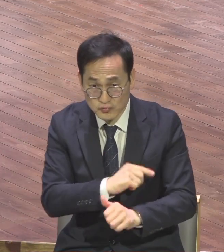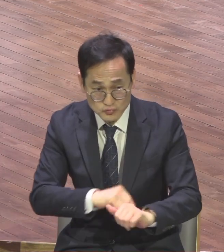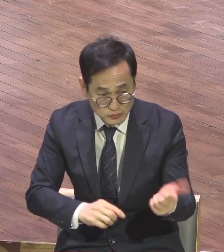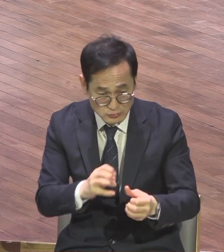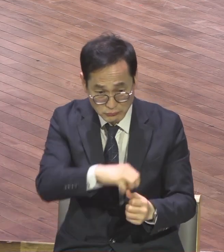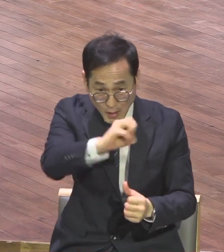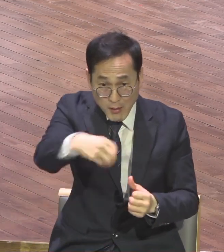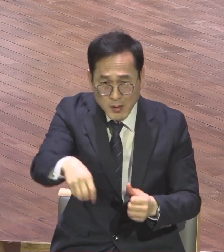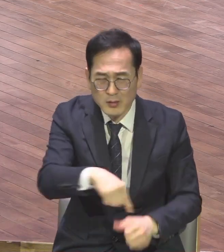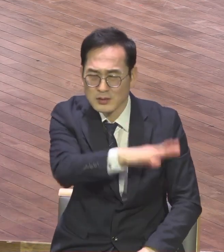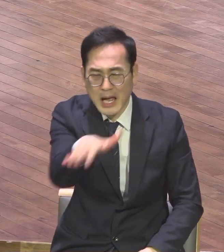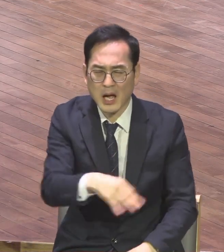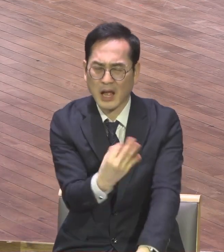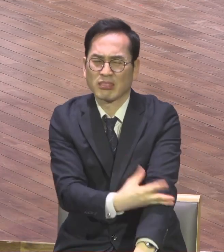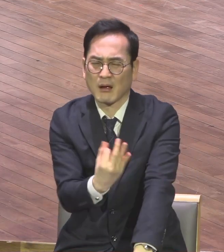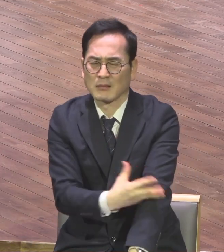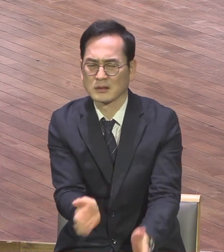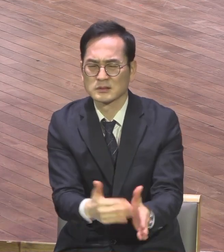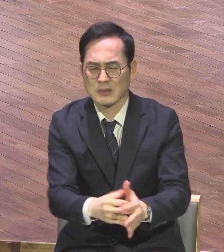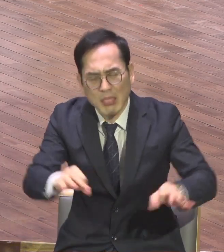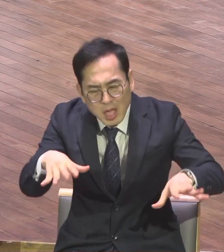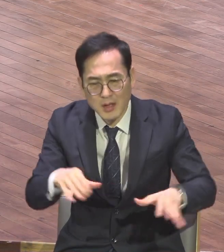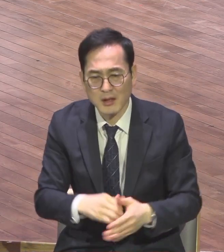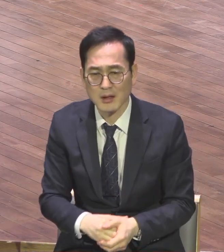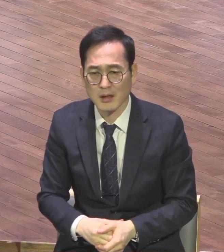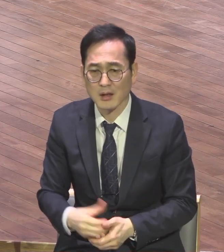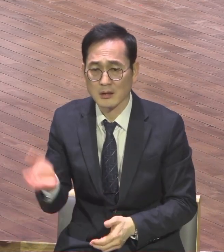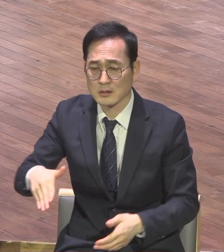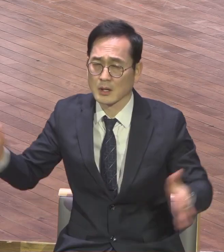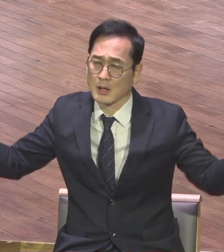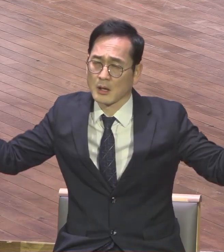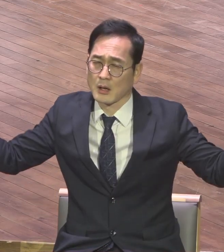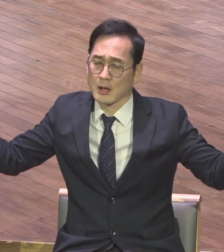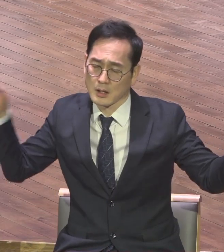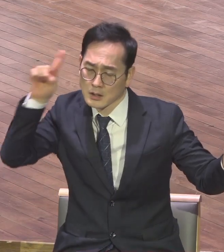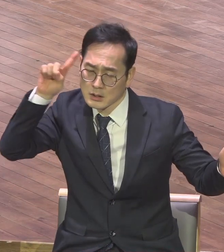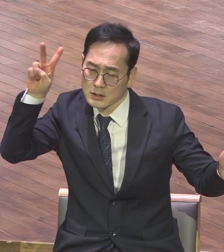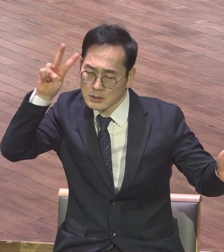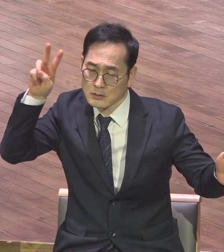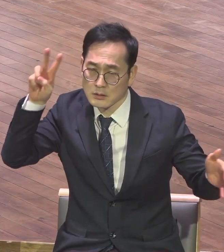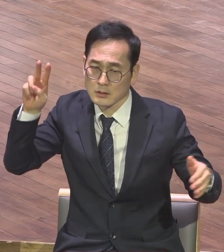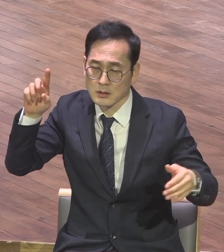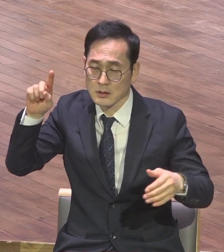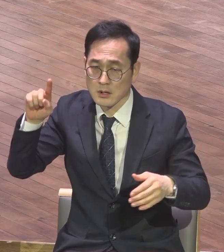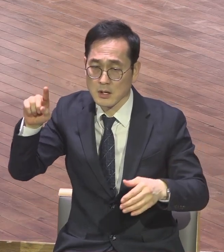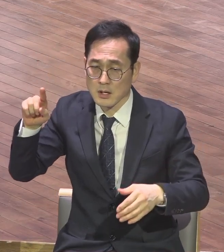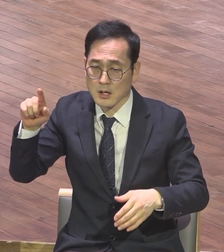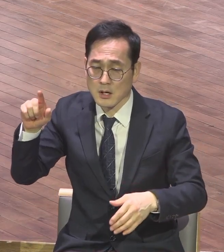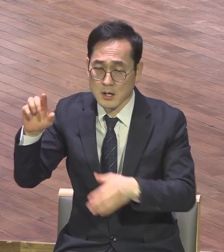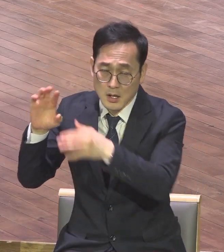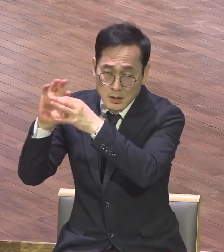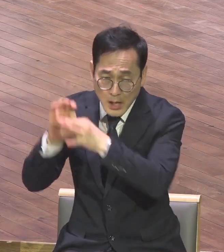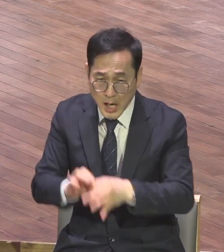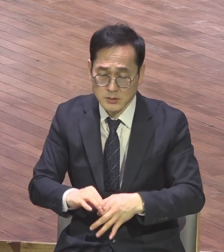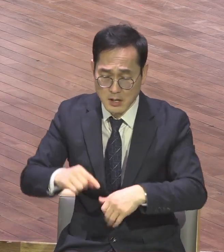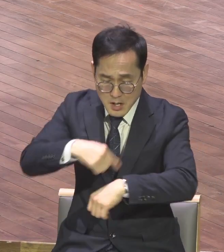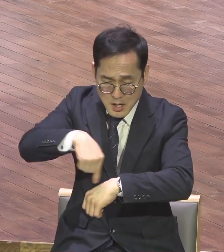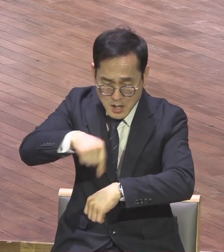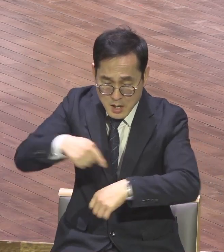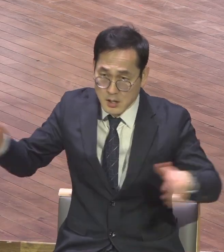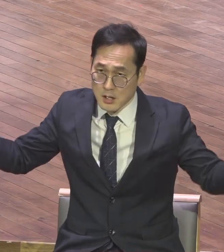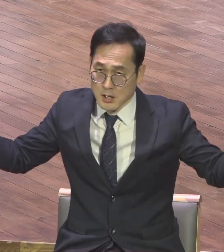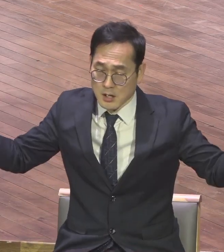간단한데 이 저주 3일 동안 말라 죽이는 사람 묶어놓고 못 박아놓고 말려 죽이는 처참한